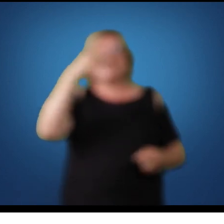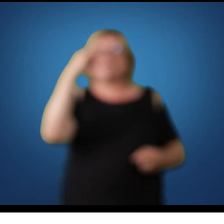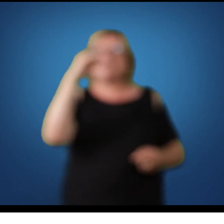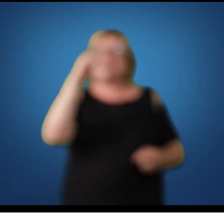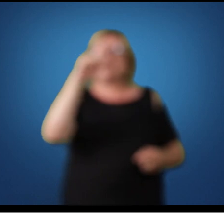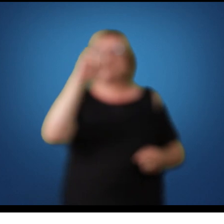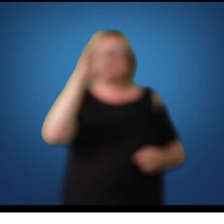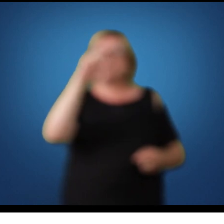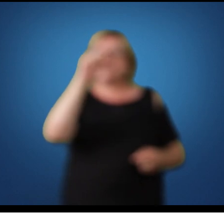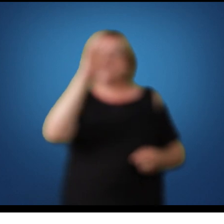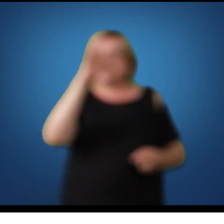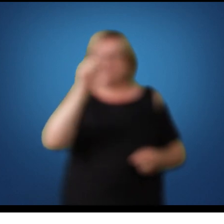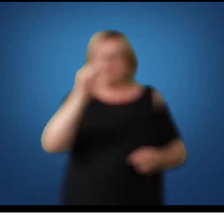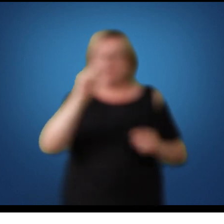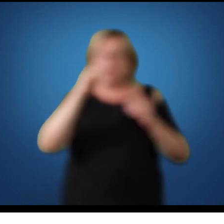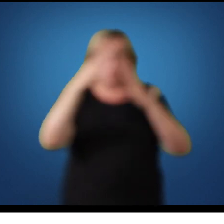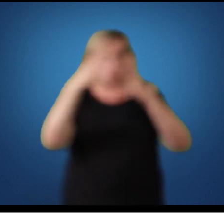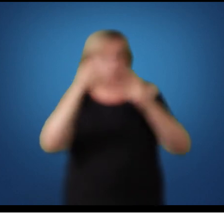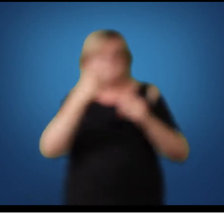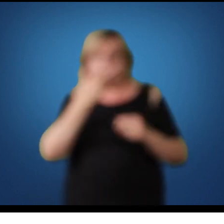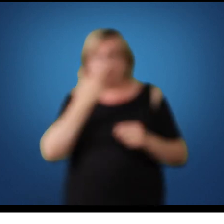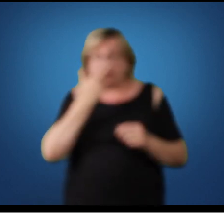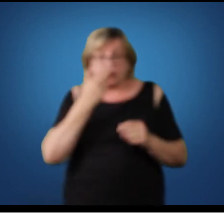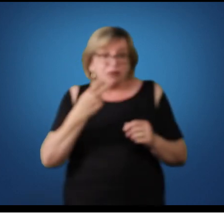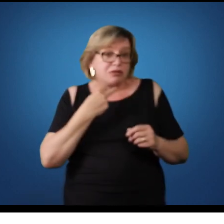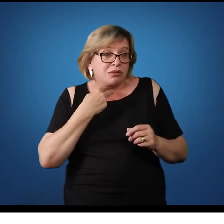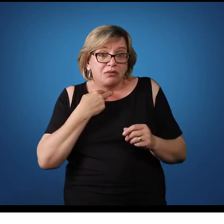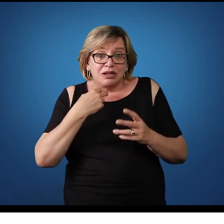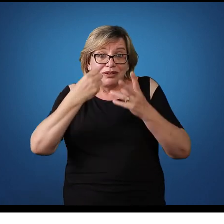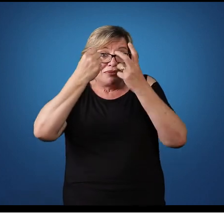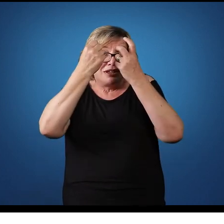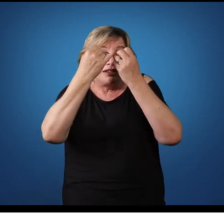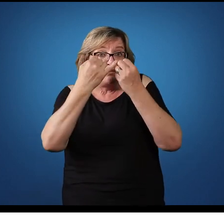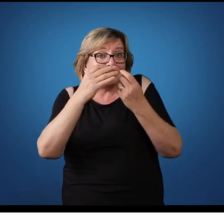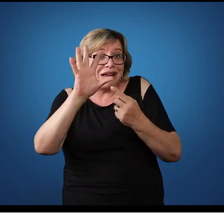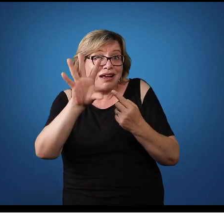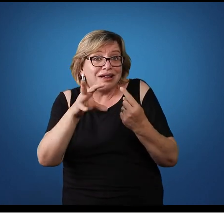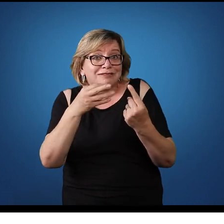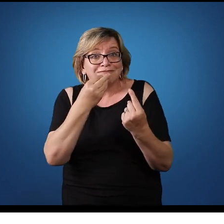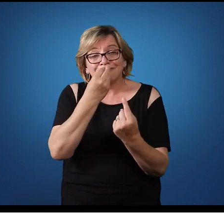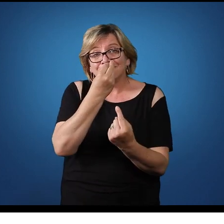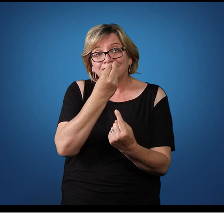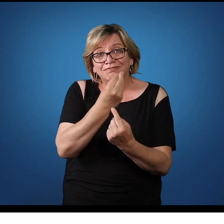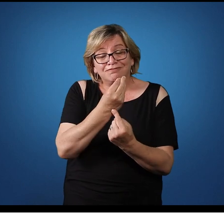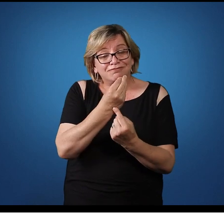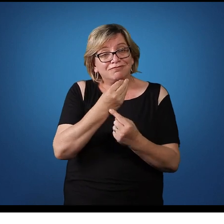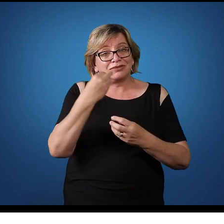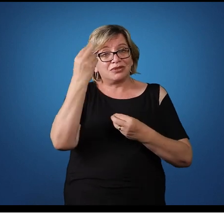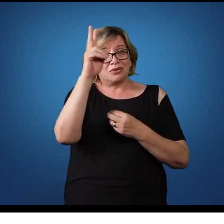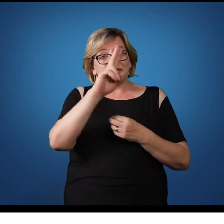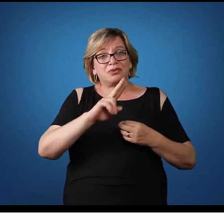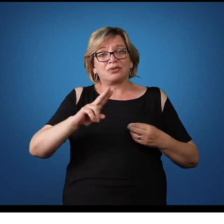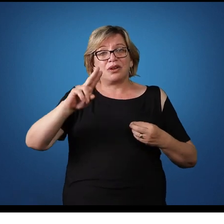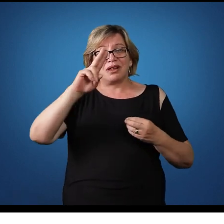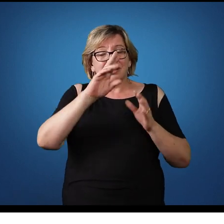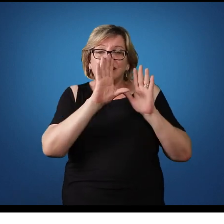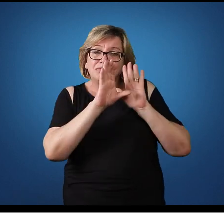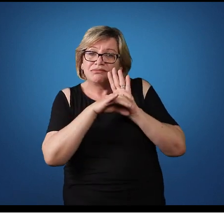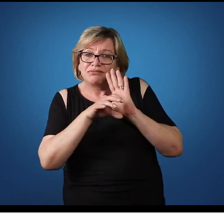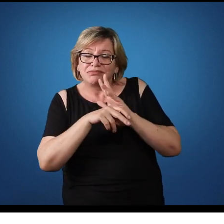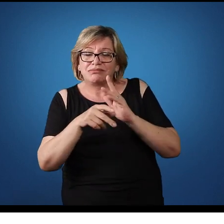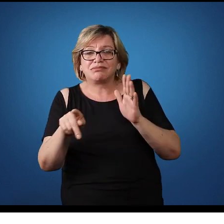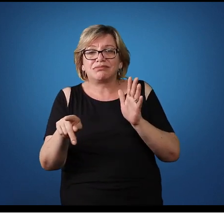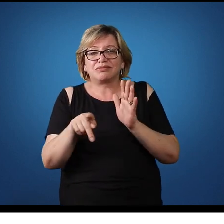é que todos eles acham que não é possível definir as obras de arte através de condições necessárias e